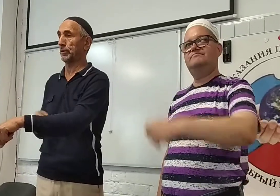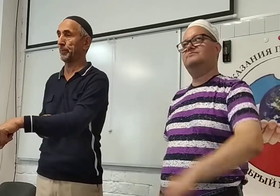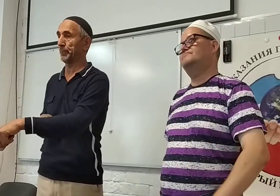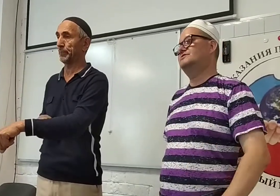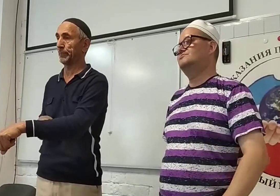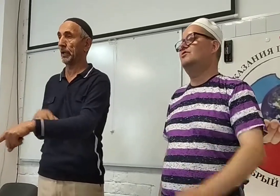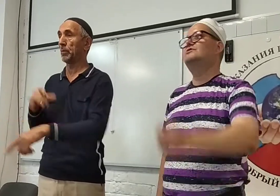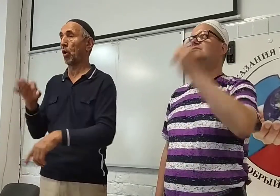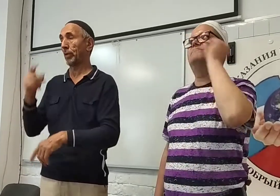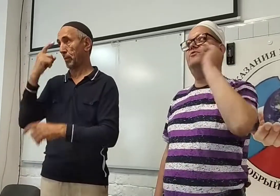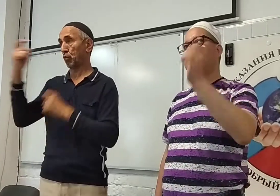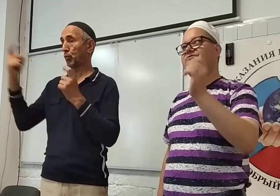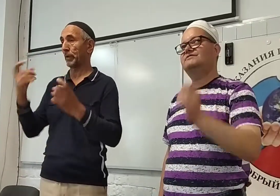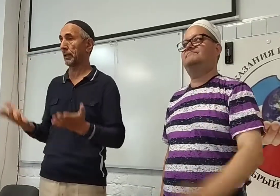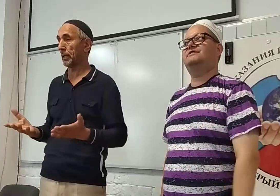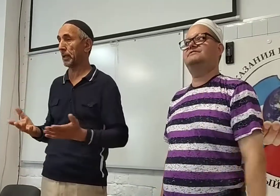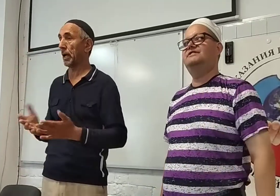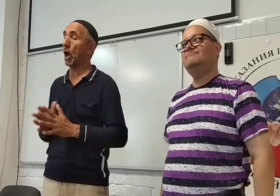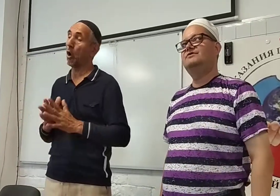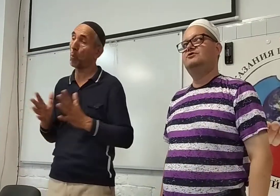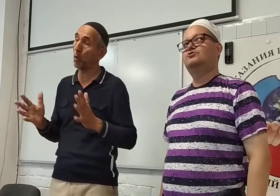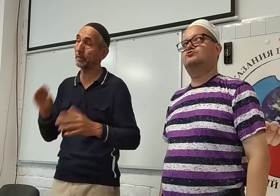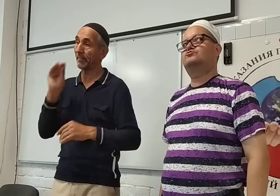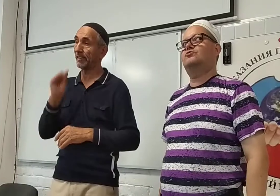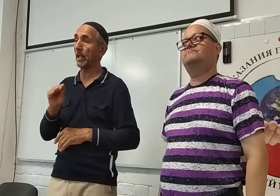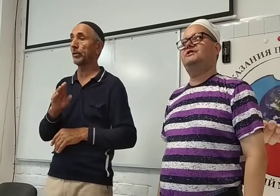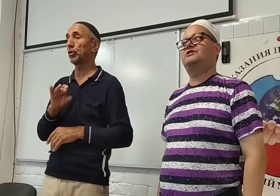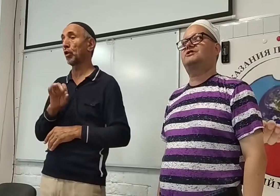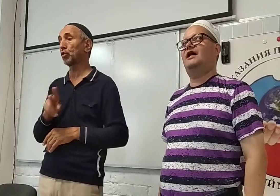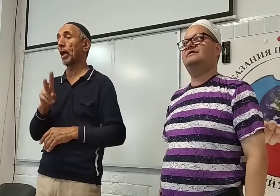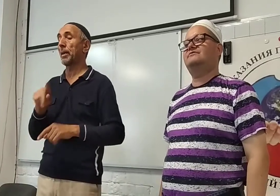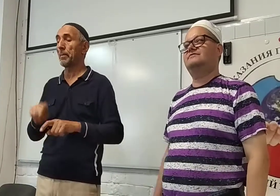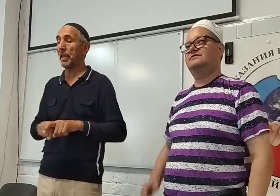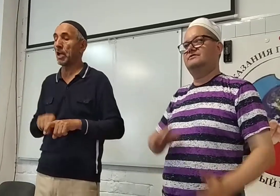он не предупредил. Но больше вина перед тем, кто перешагивает.